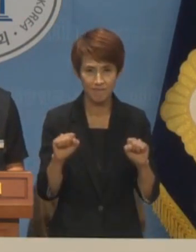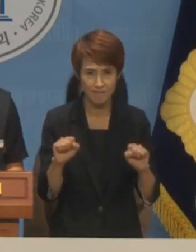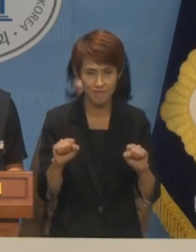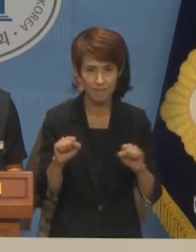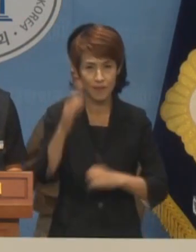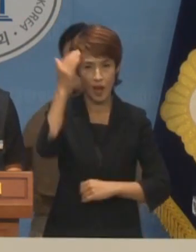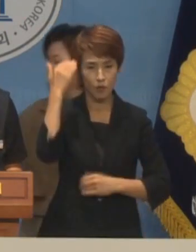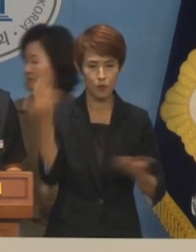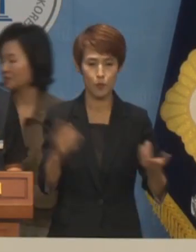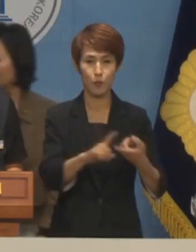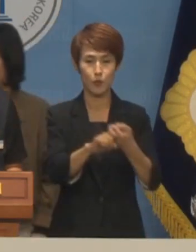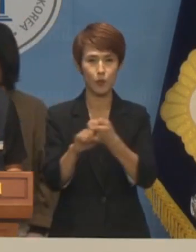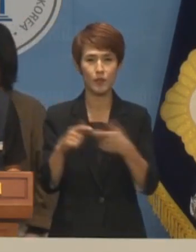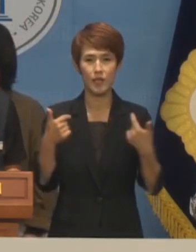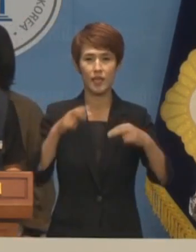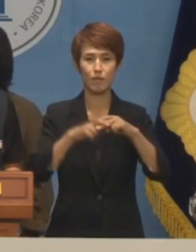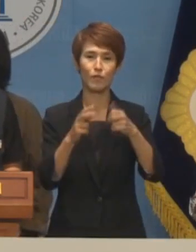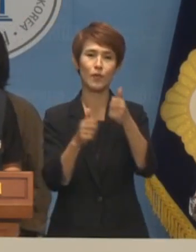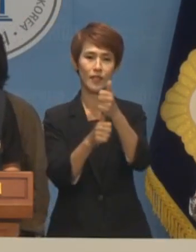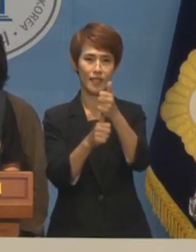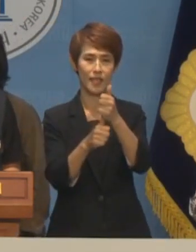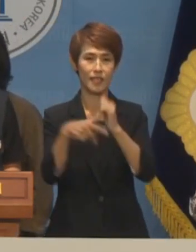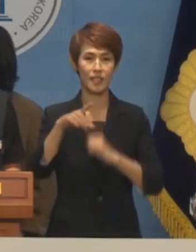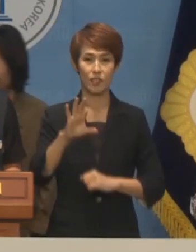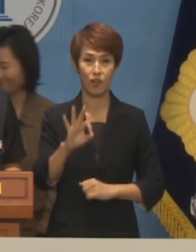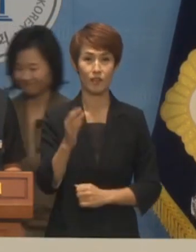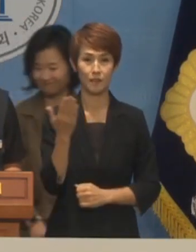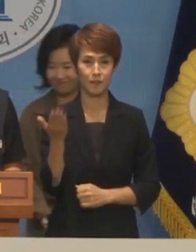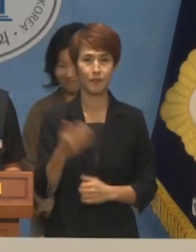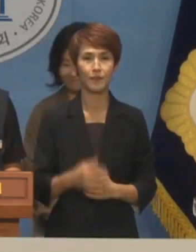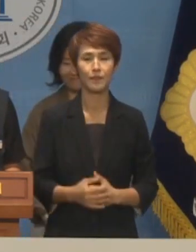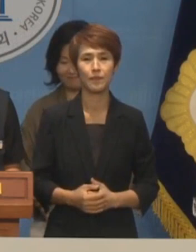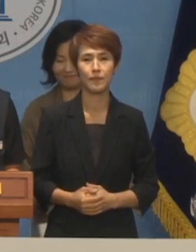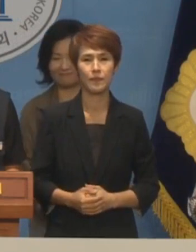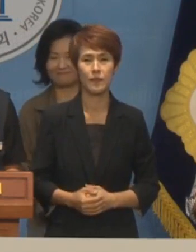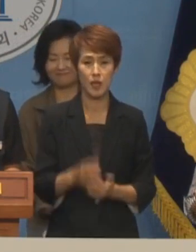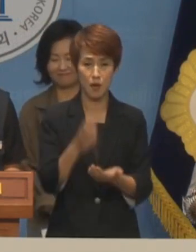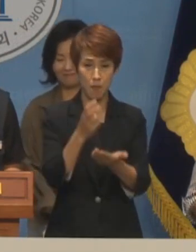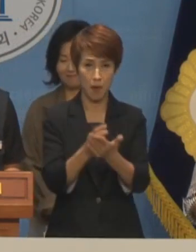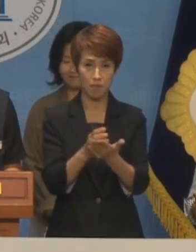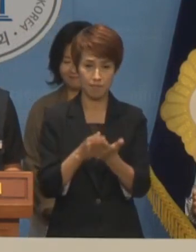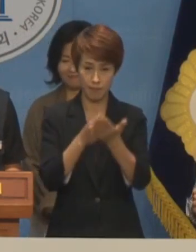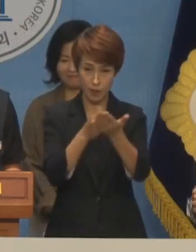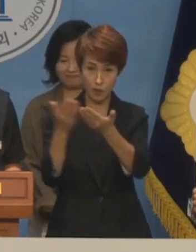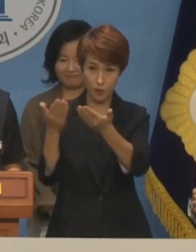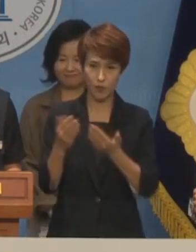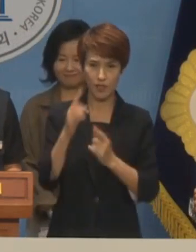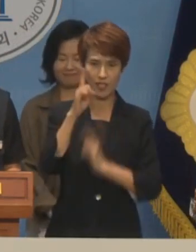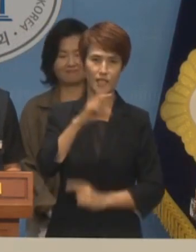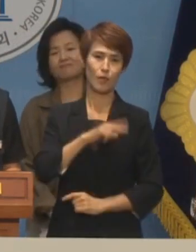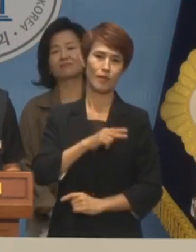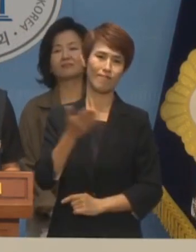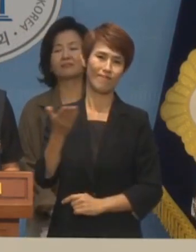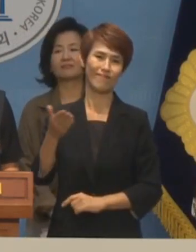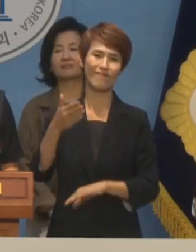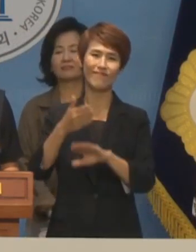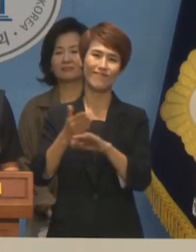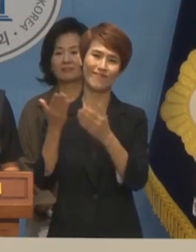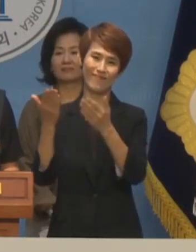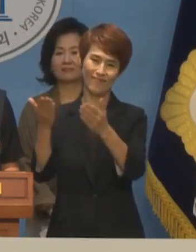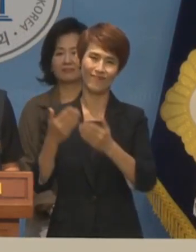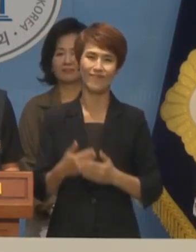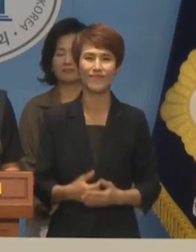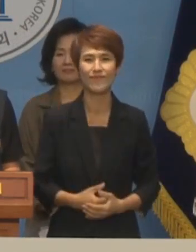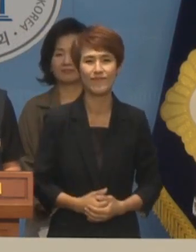안녕하십니까. 한국노총 상임부위원장 정연실입니다. 먼저 이 법안을 발의해 주신 이수진 위원님께 깊은 감사의